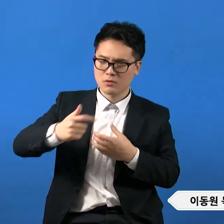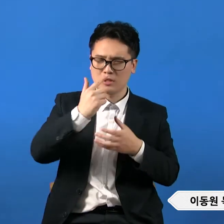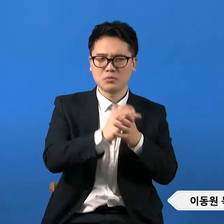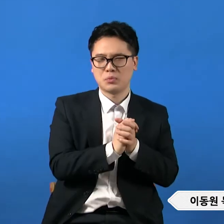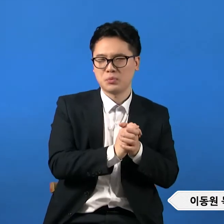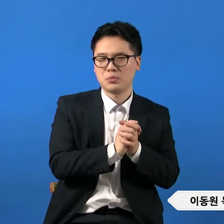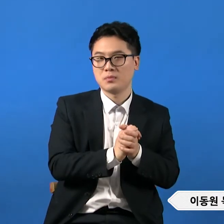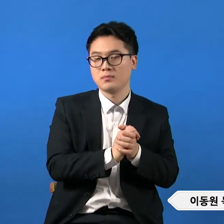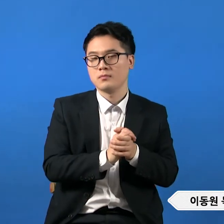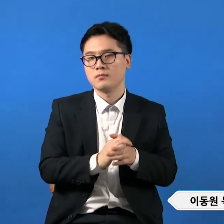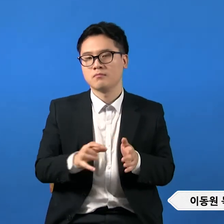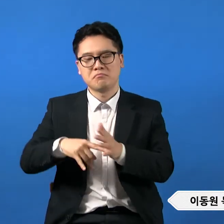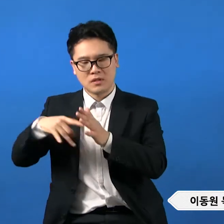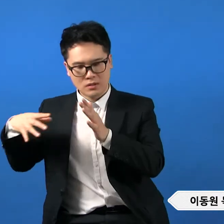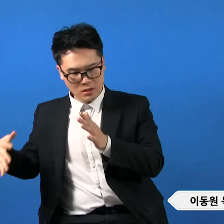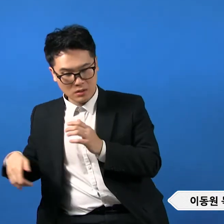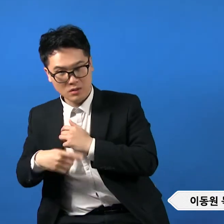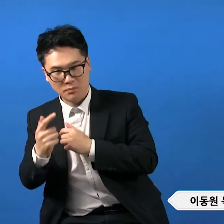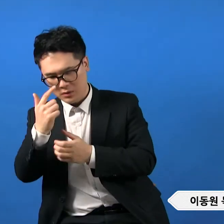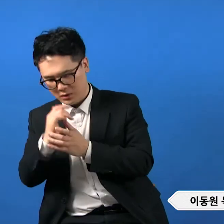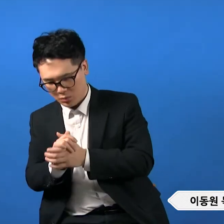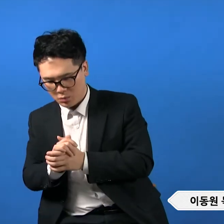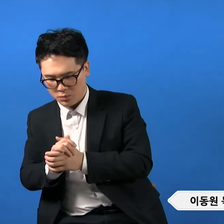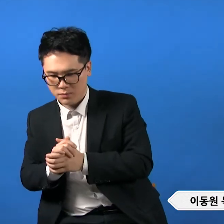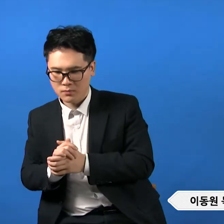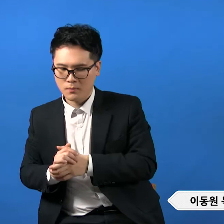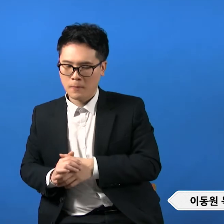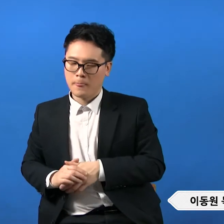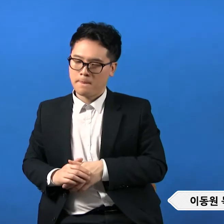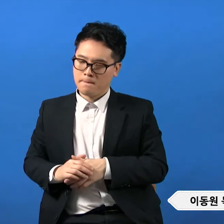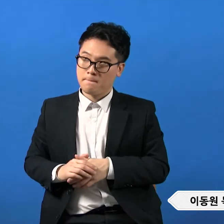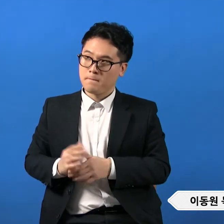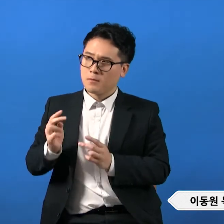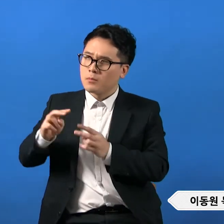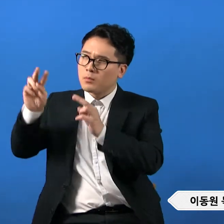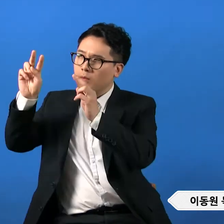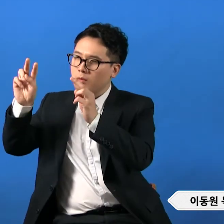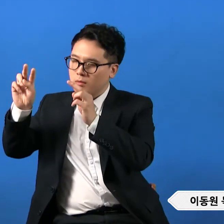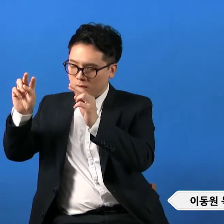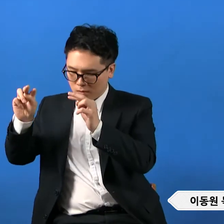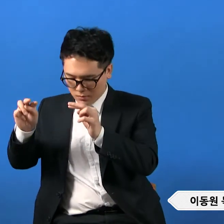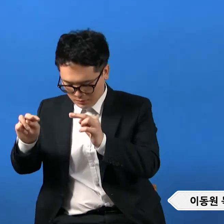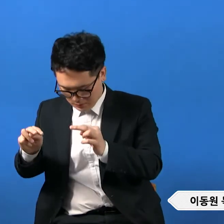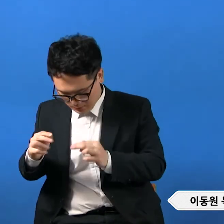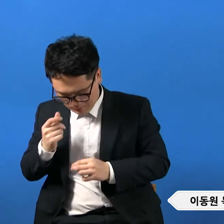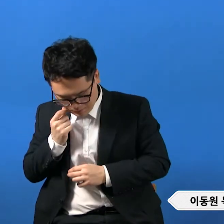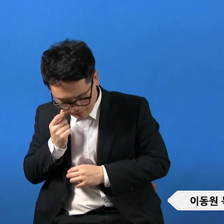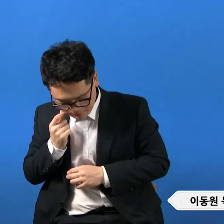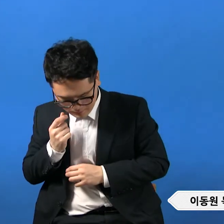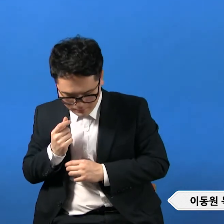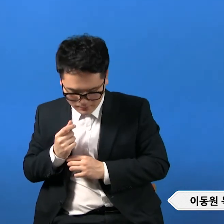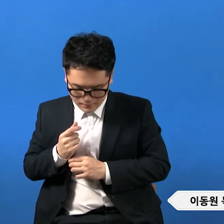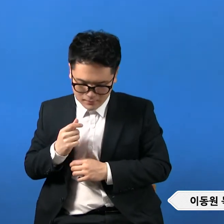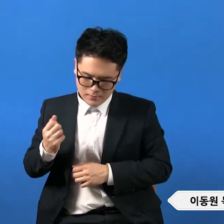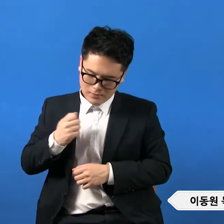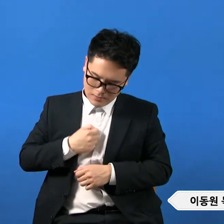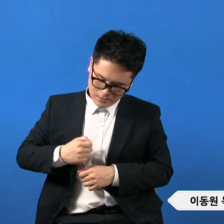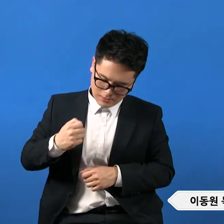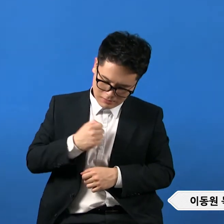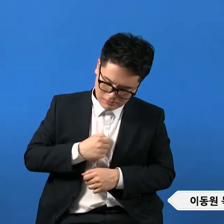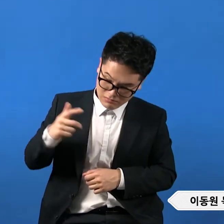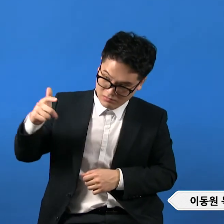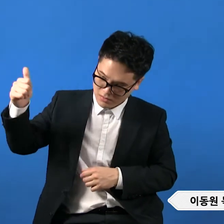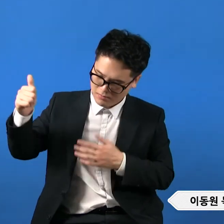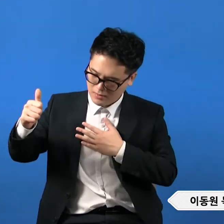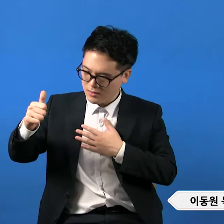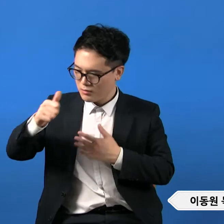세리가 기도를 시작합니다. 세리는 감히 하늘을 올려다보지도 못하고 가슴을 치면서 주님, 저는 죄인입니다.